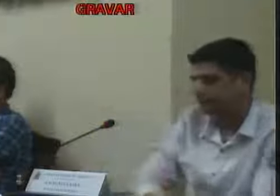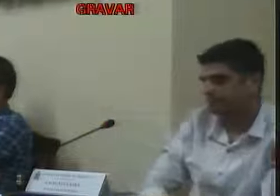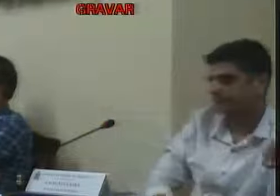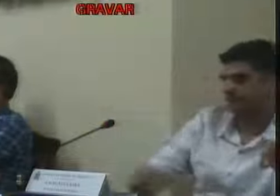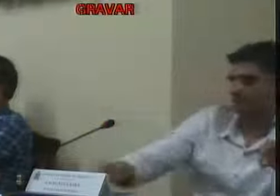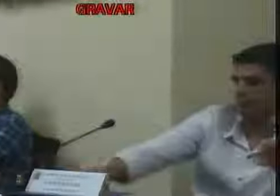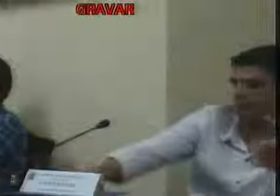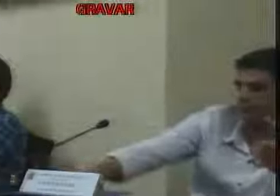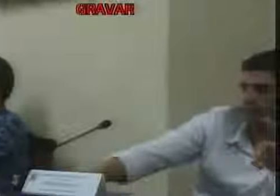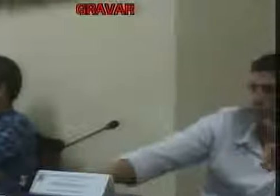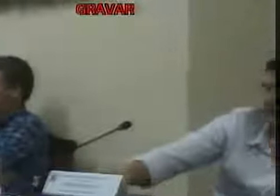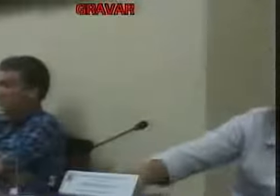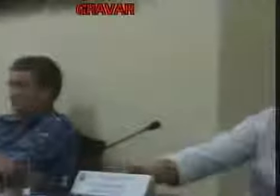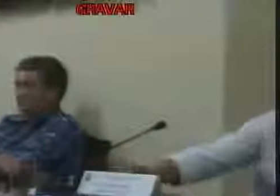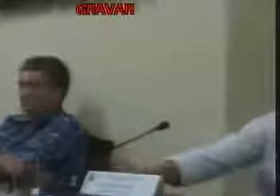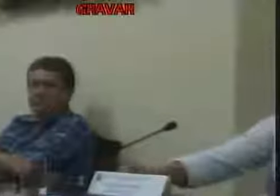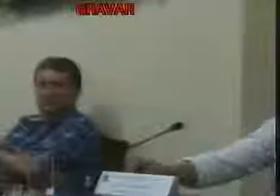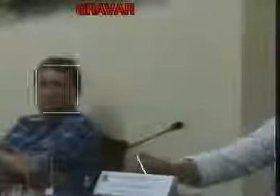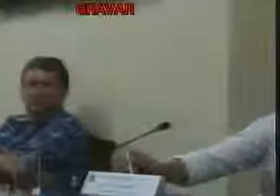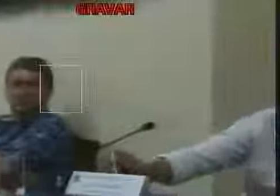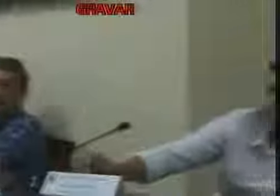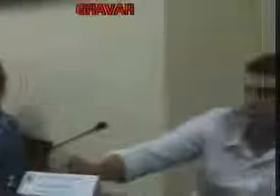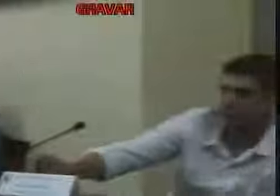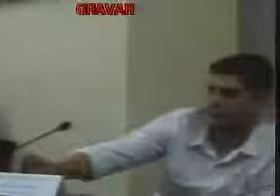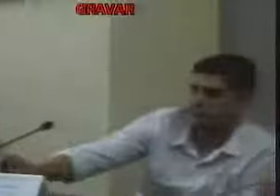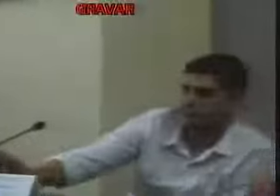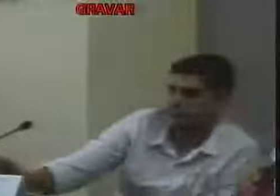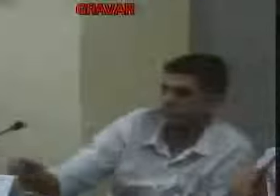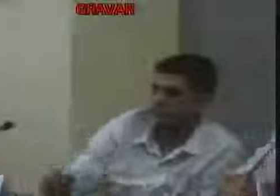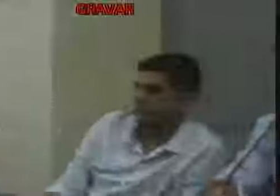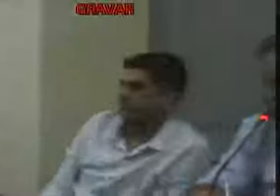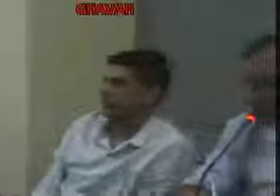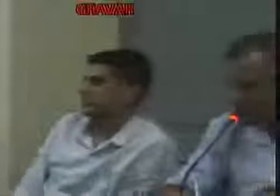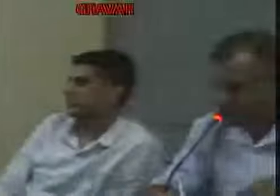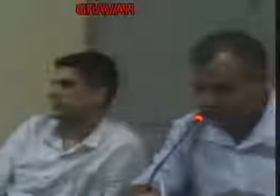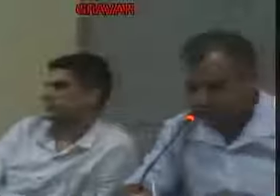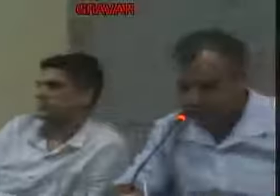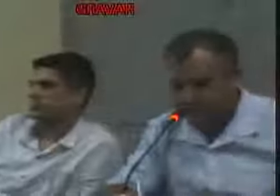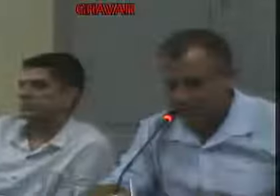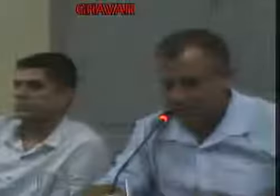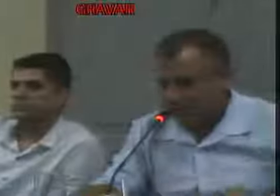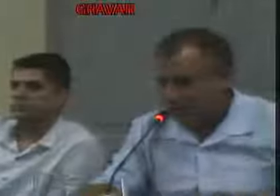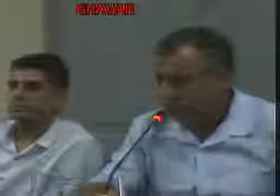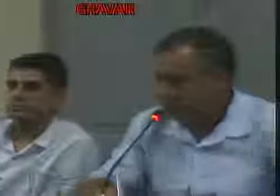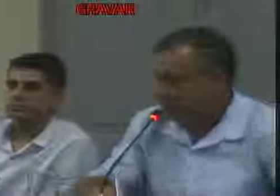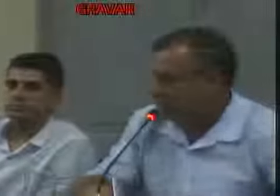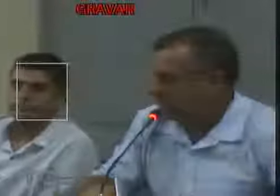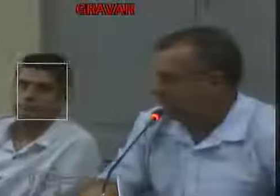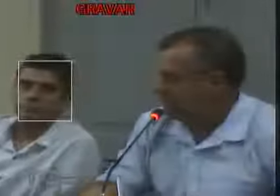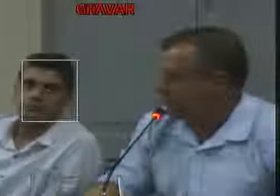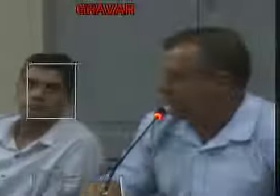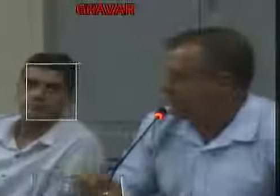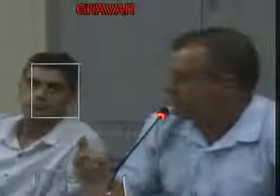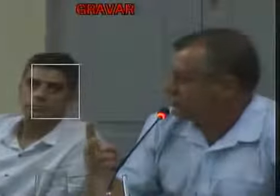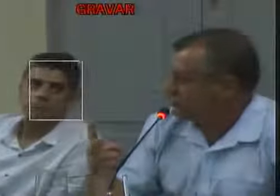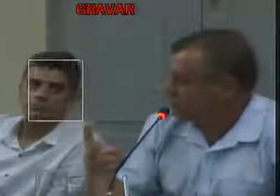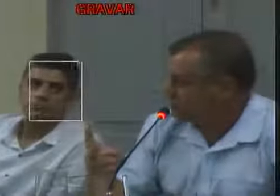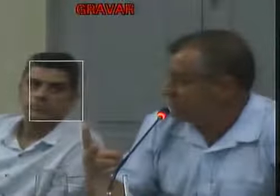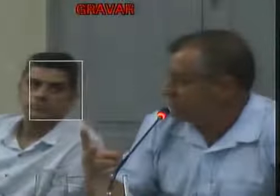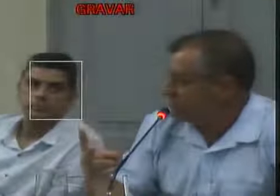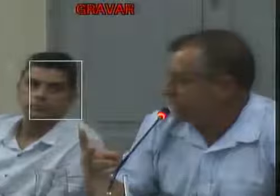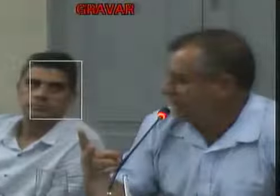Vereador. Presidente, só para fazer já uma contribuição aí, falando especificamente do Distrito de Santa Isabel, realmente piorou, Pedro. Lá nós